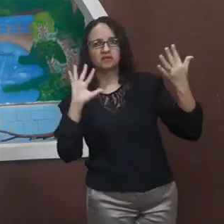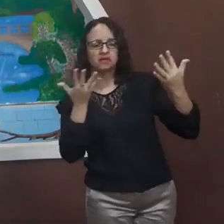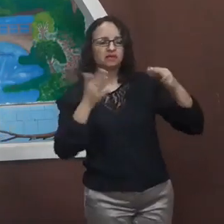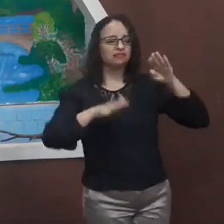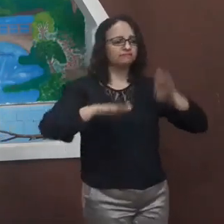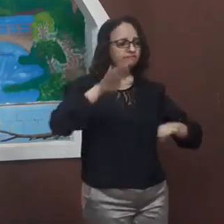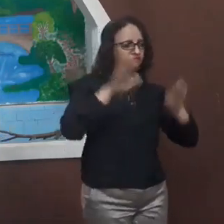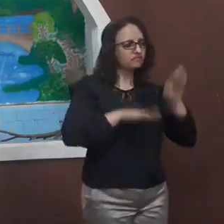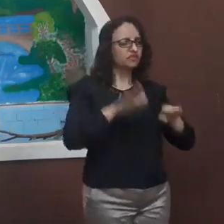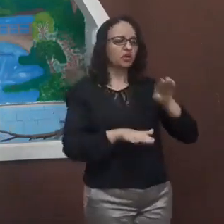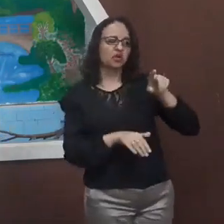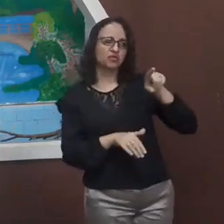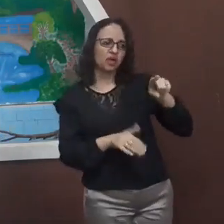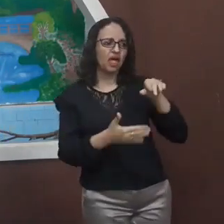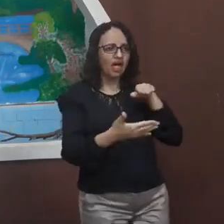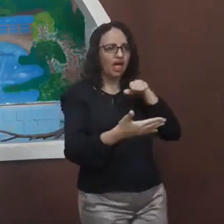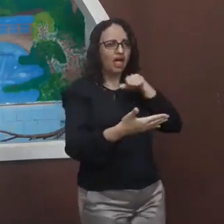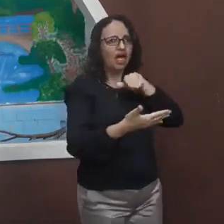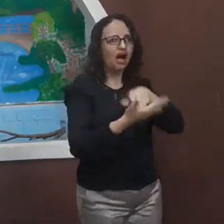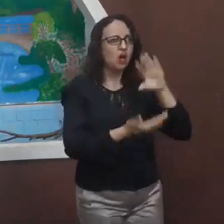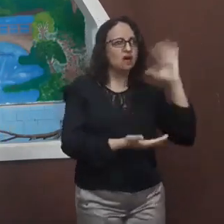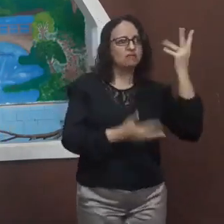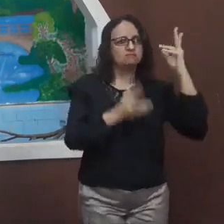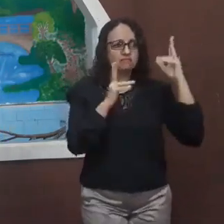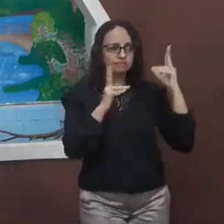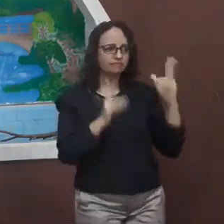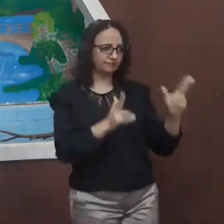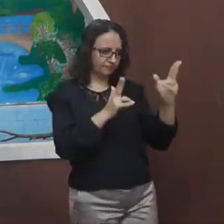noite até esteja passando